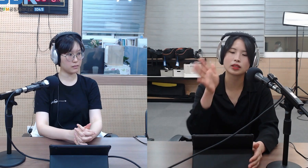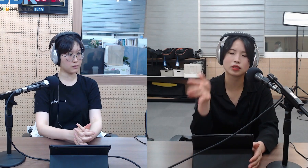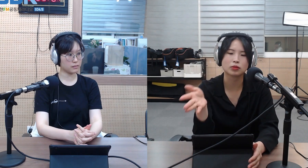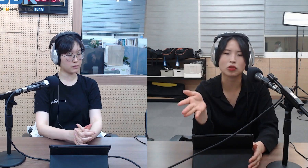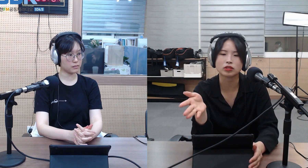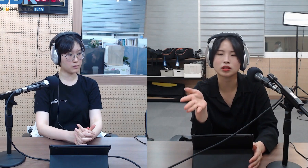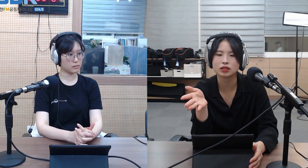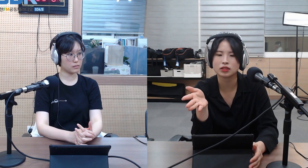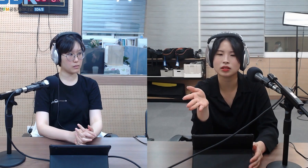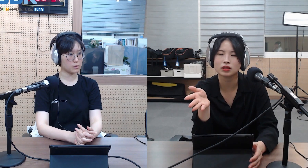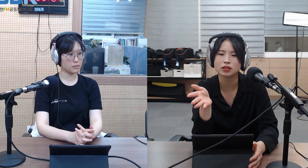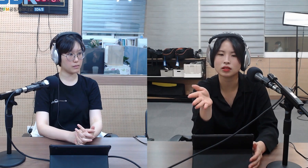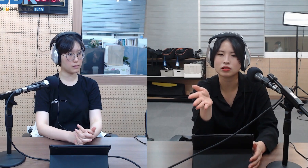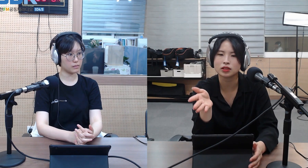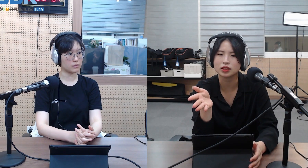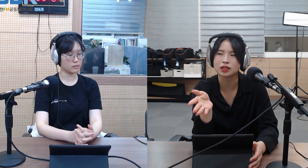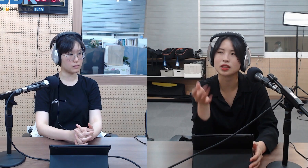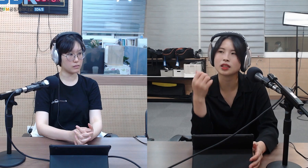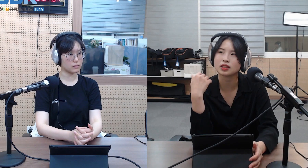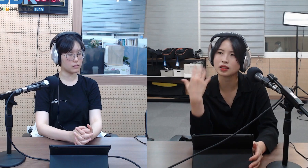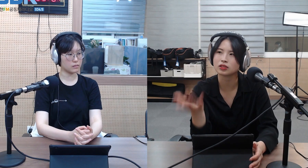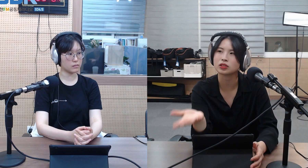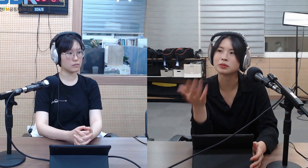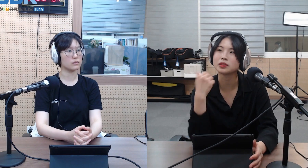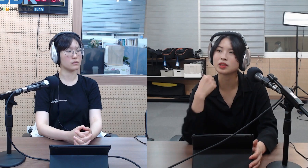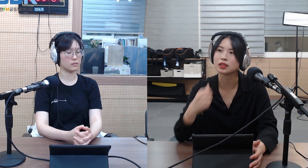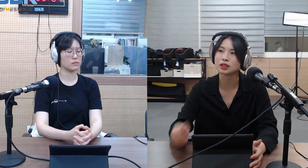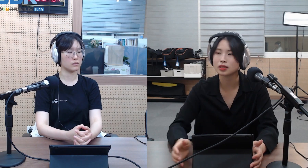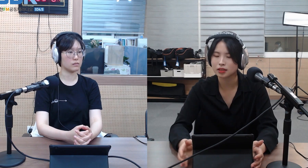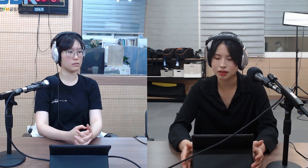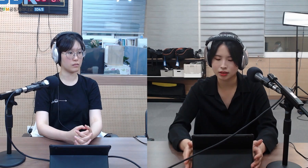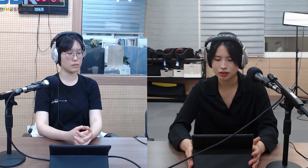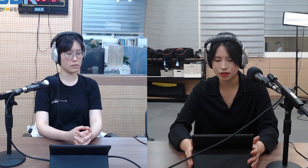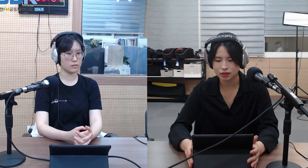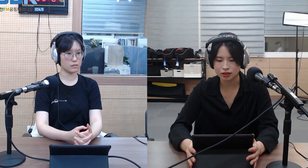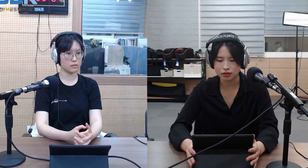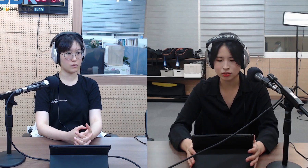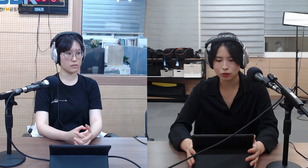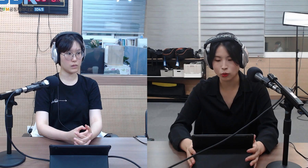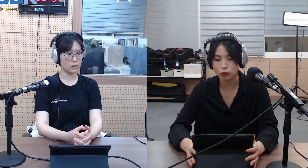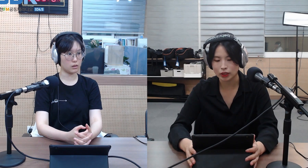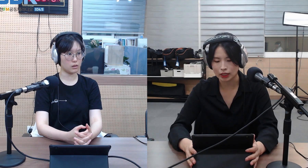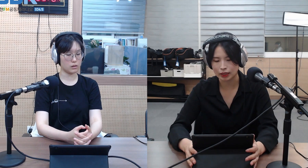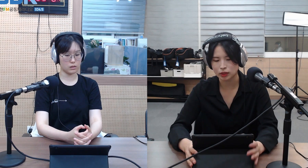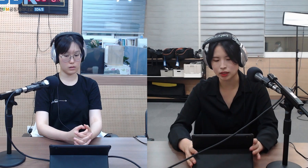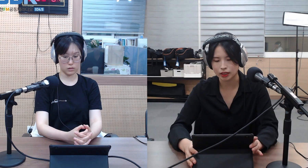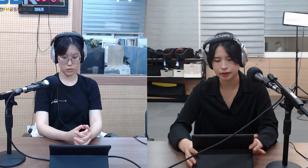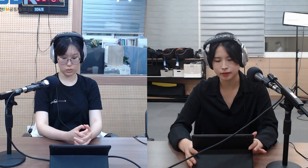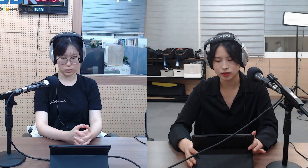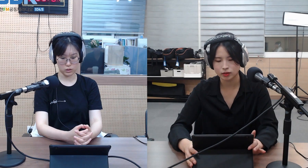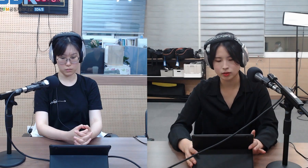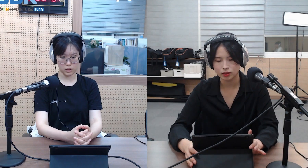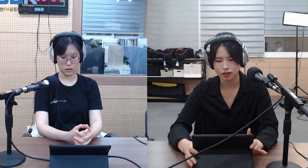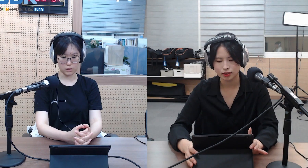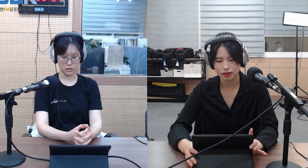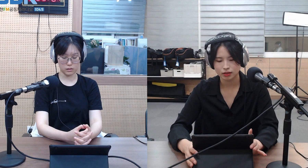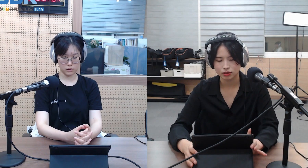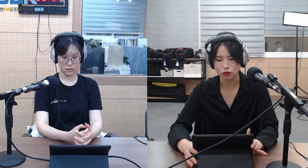걸 먹는 거를 이제 얘기를 하는 거죠. 음식을. 그래서 그렇게 합니다. 좋습니다.